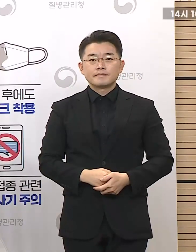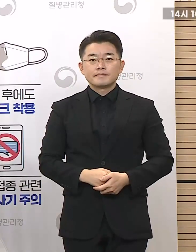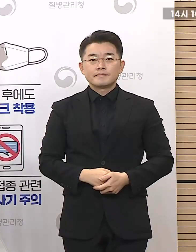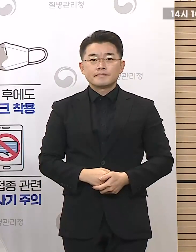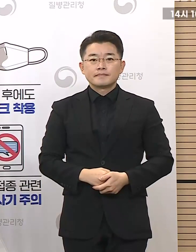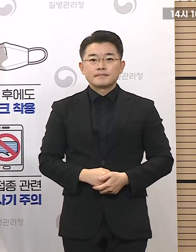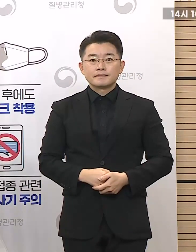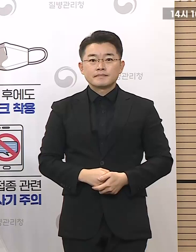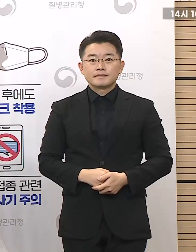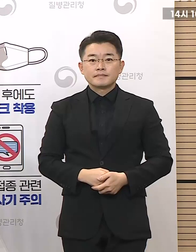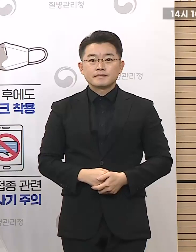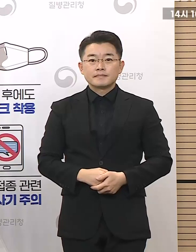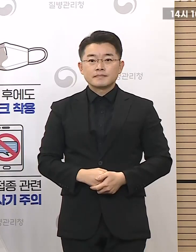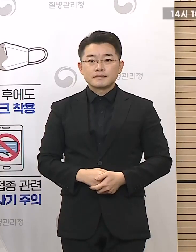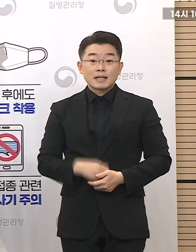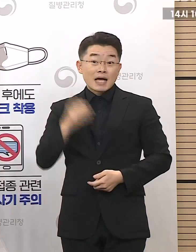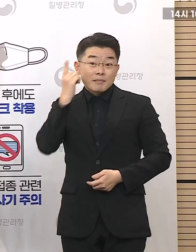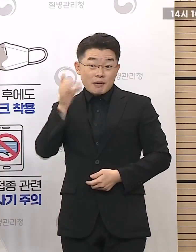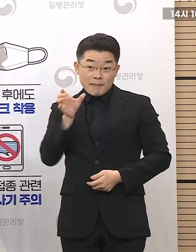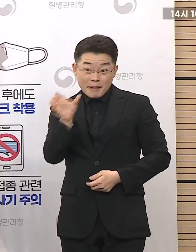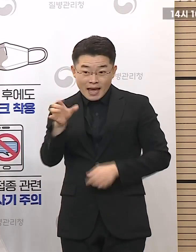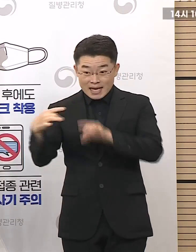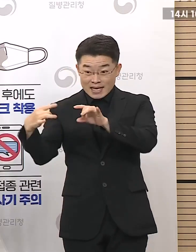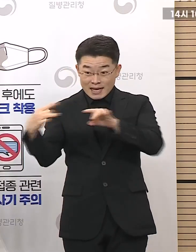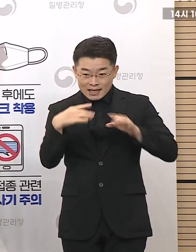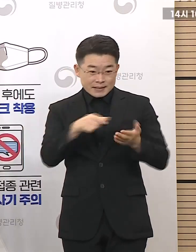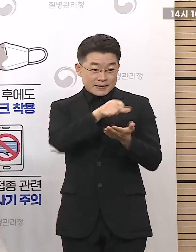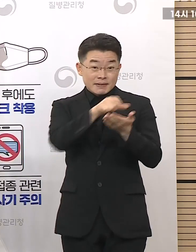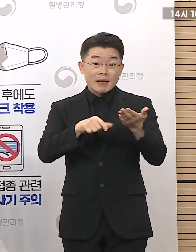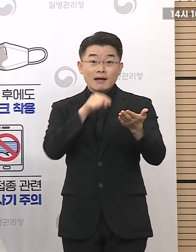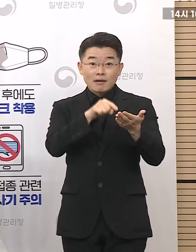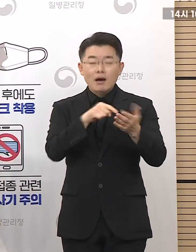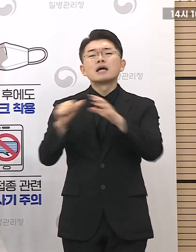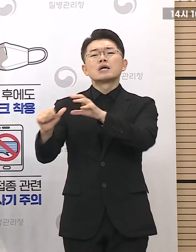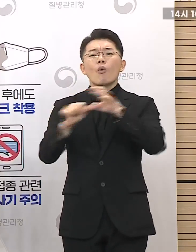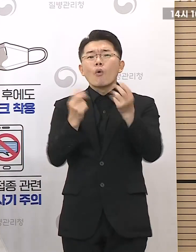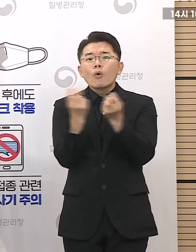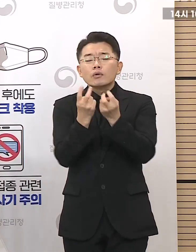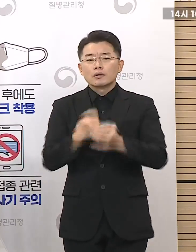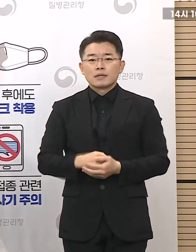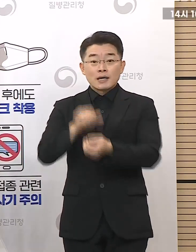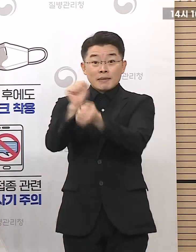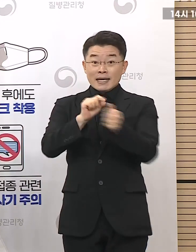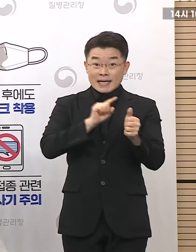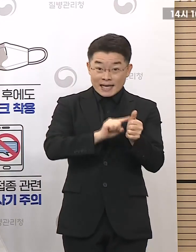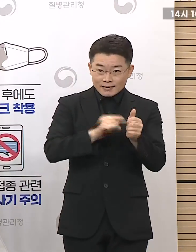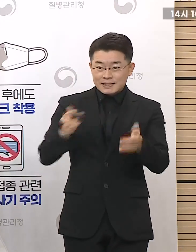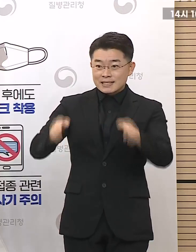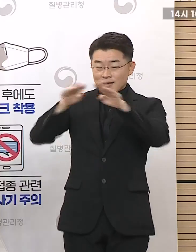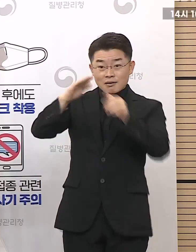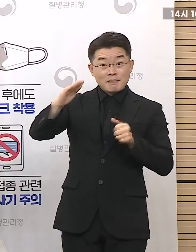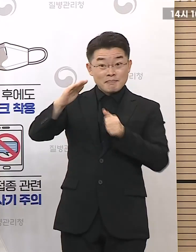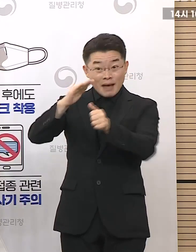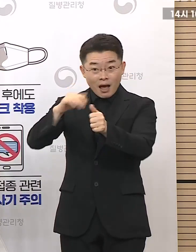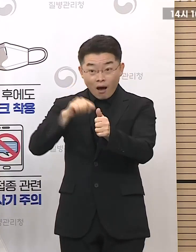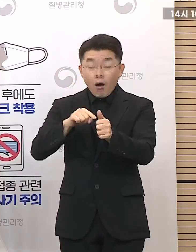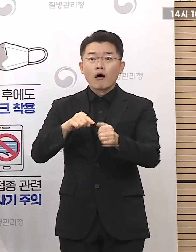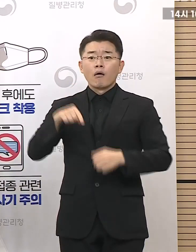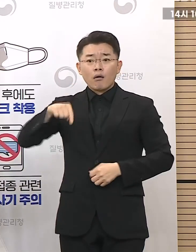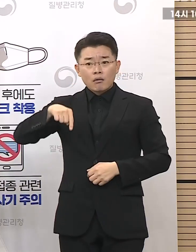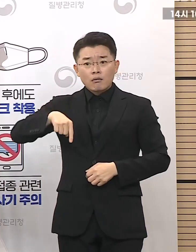중앙방역대책본부는 전자출입 명부, 즉 QR 정보를 활용하여 확진자가 이용한 고위험 시설